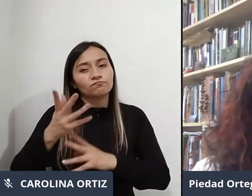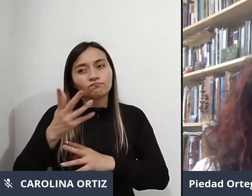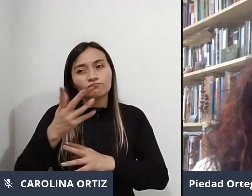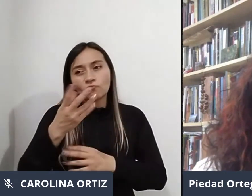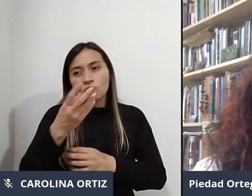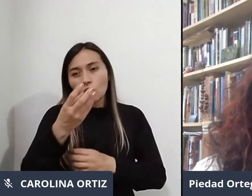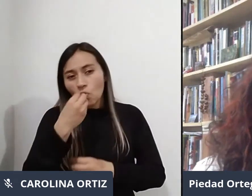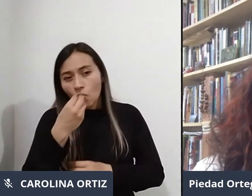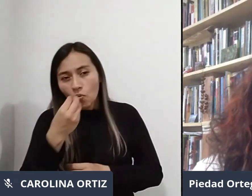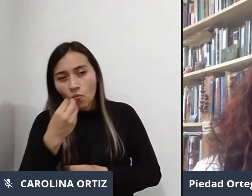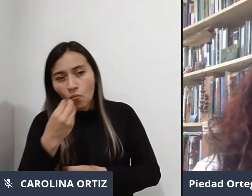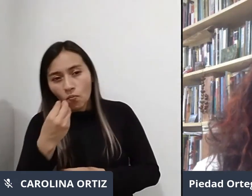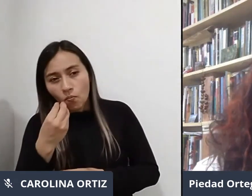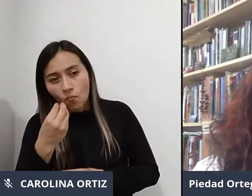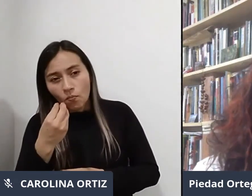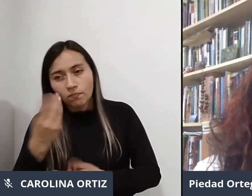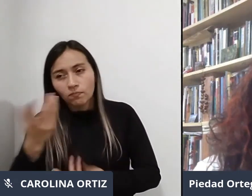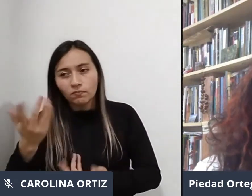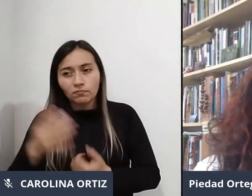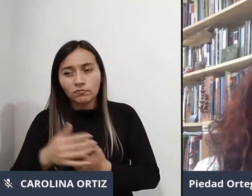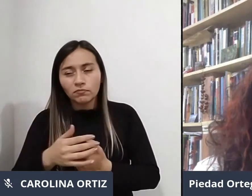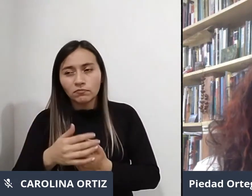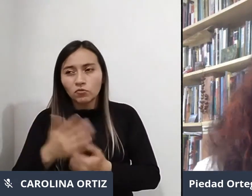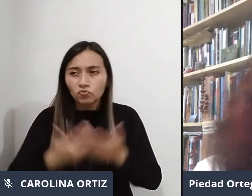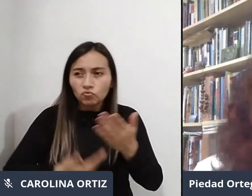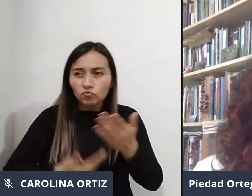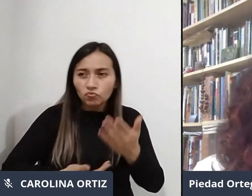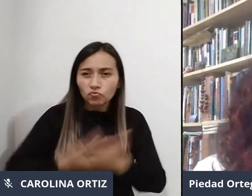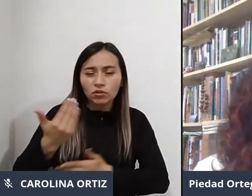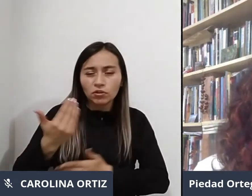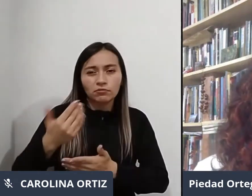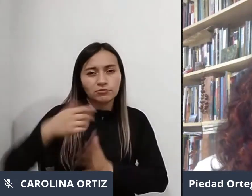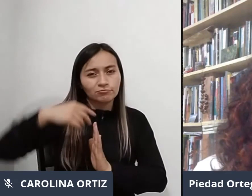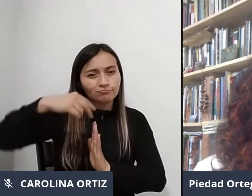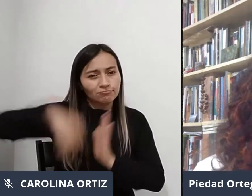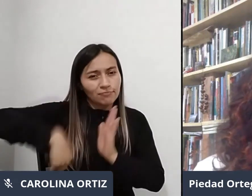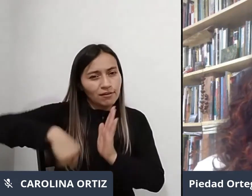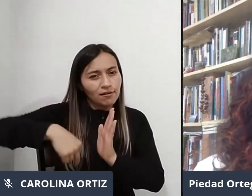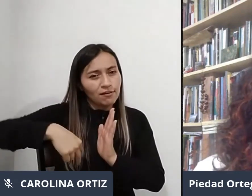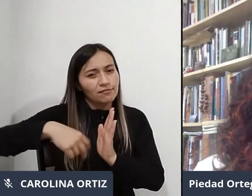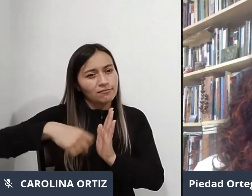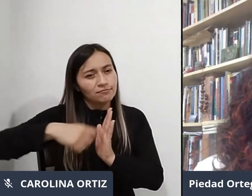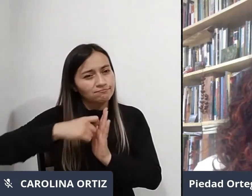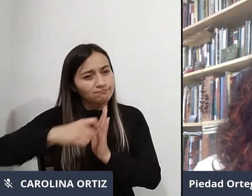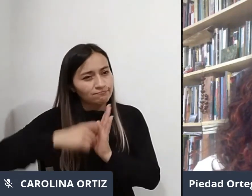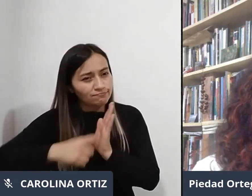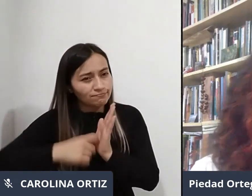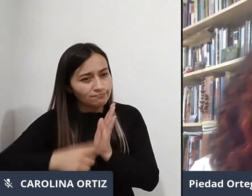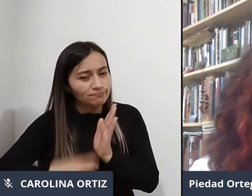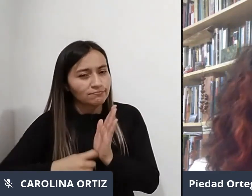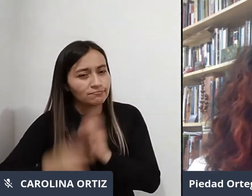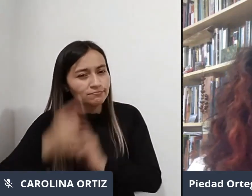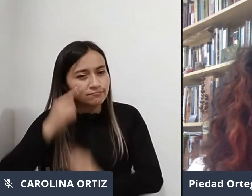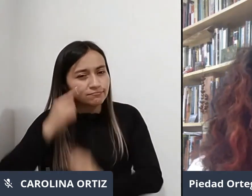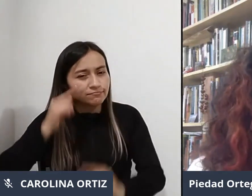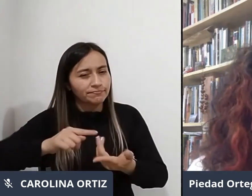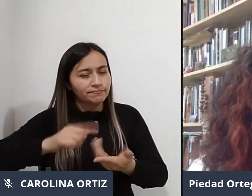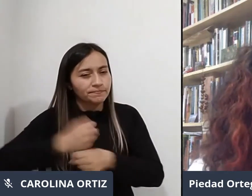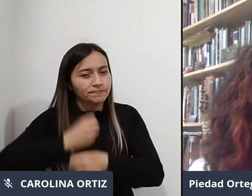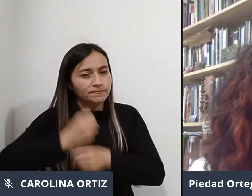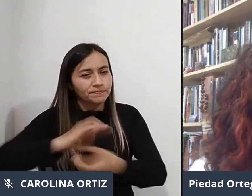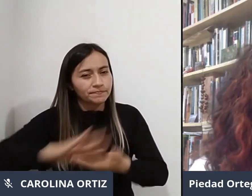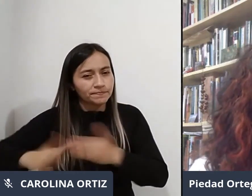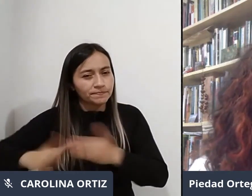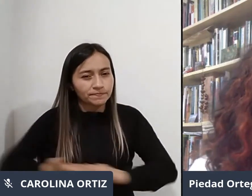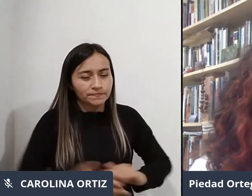nuevos repertorios estéticos, literarios, narrativos para el trabajo comunitario. La tigre en la